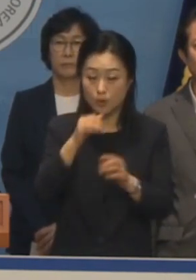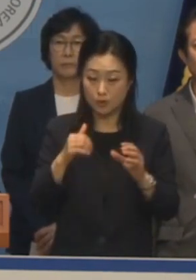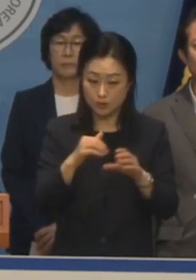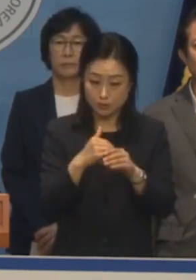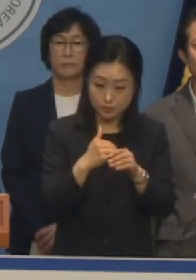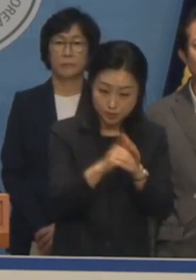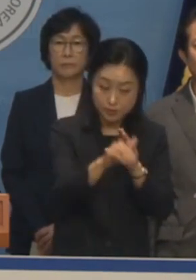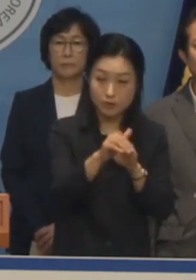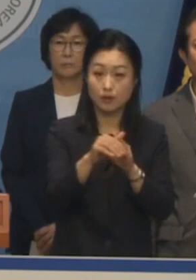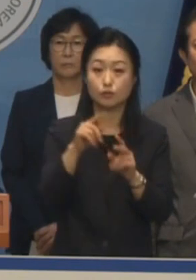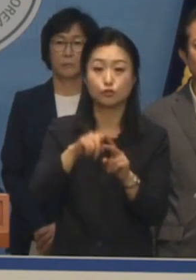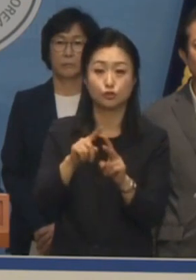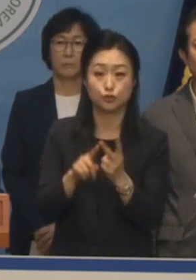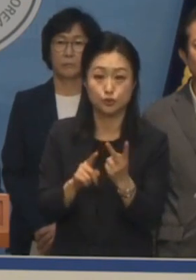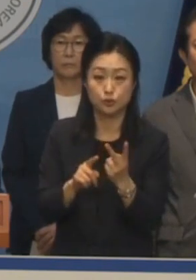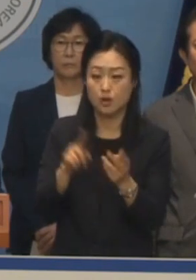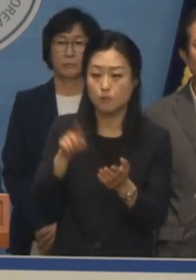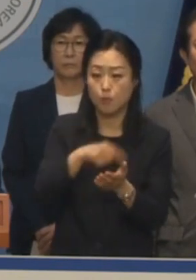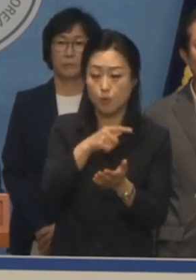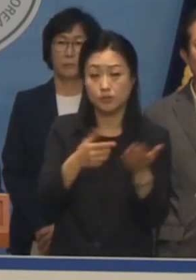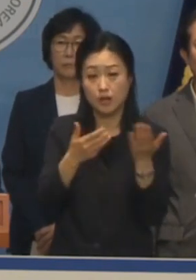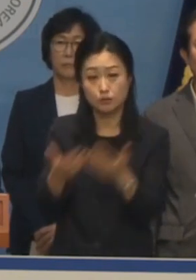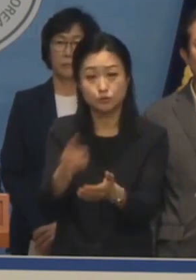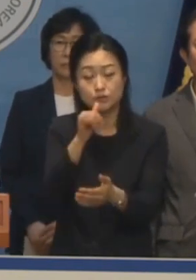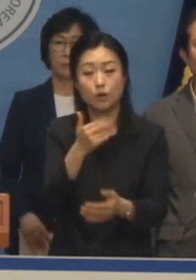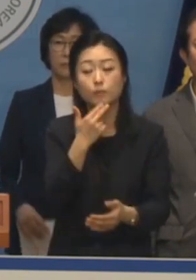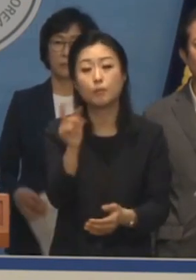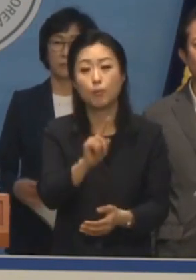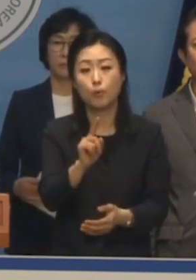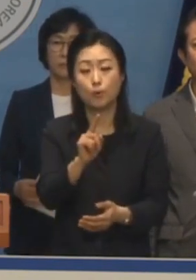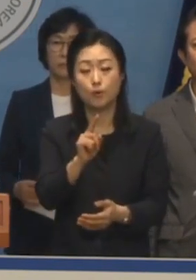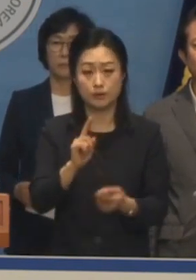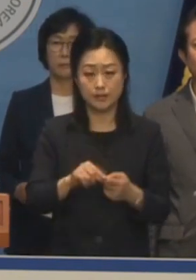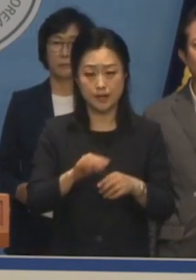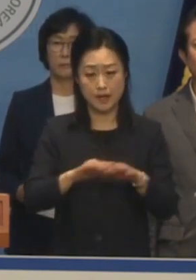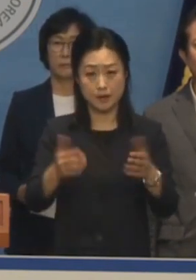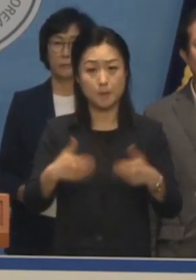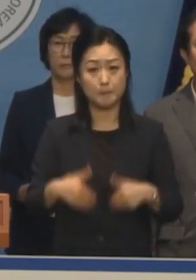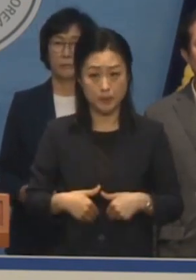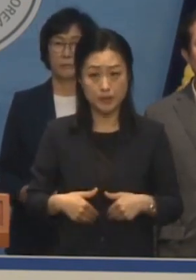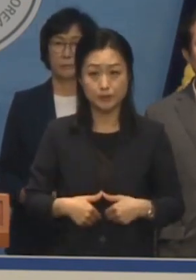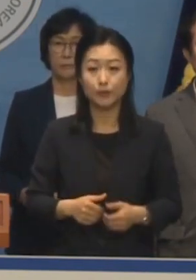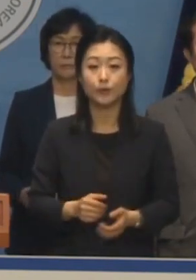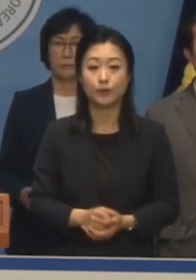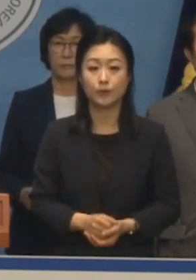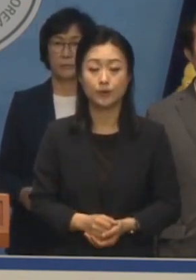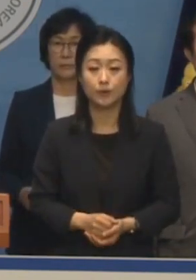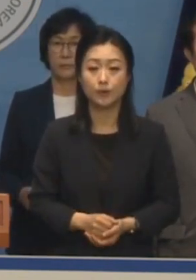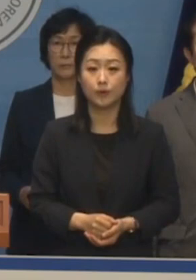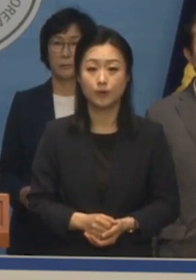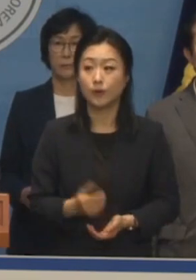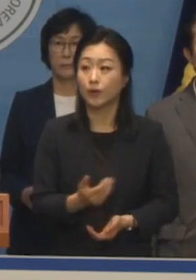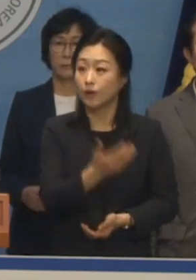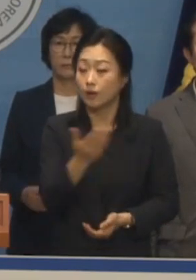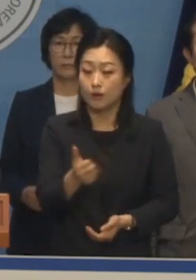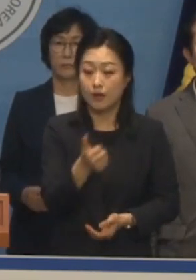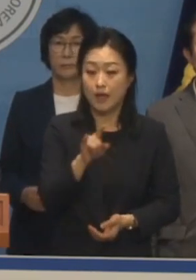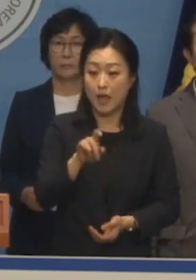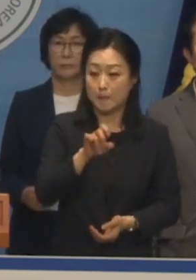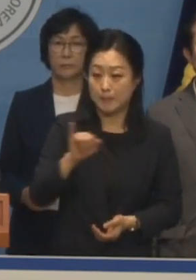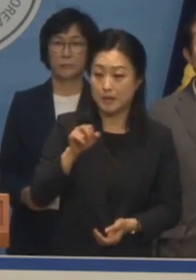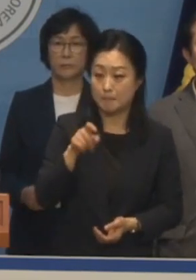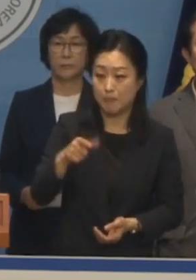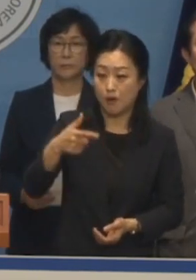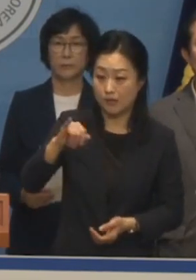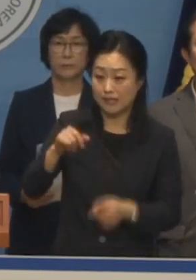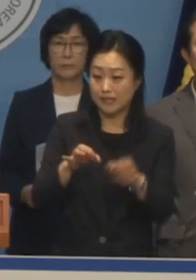계좌송금으로 이체한 경우 보상을 해주고 있습니까? 여기에 대해서도 대책이 필요한 것 아닙니까? 그리고 해피머니